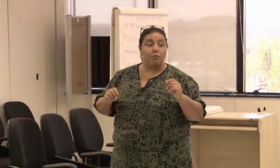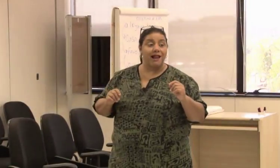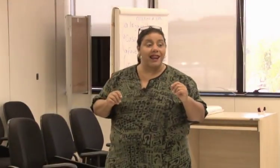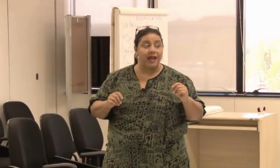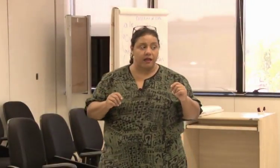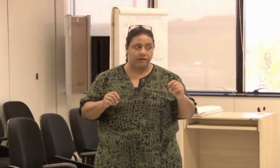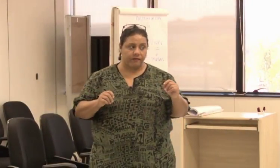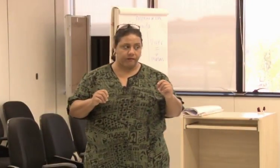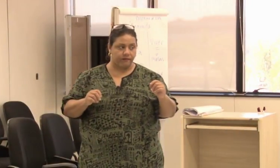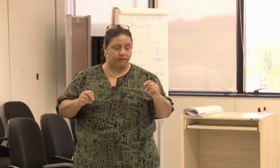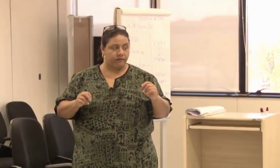uma lei.